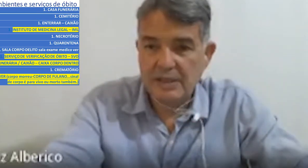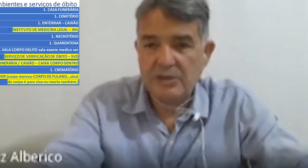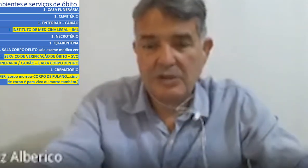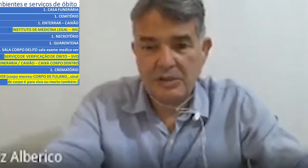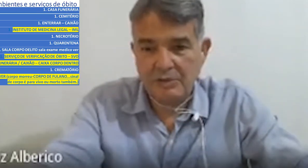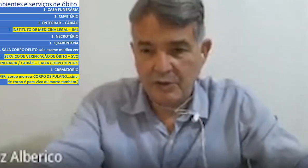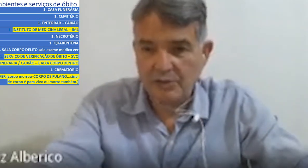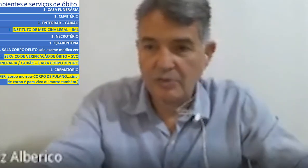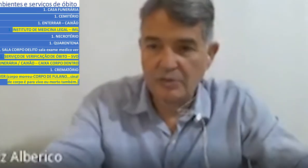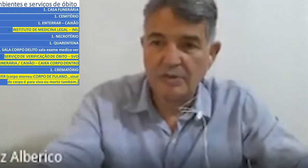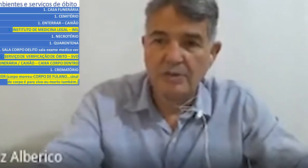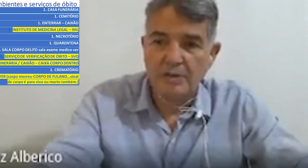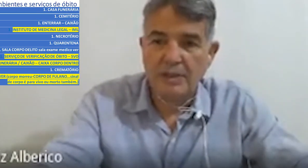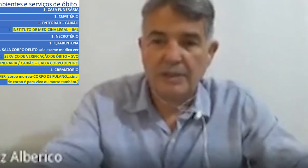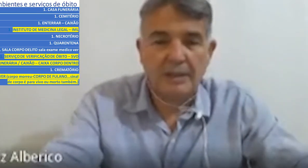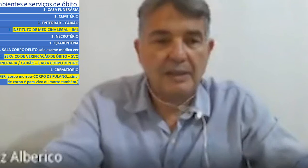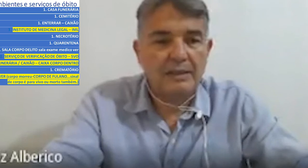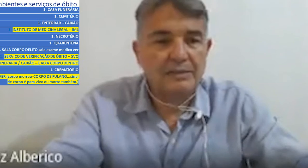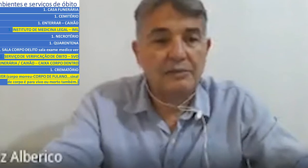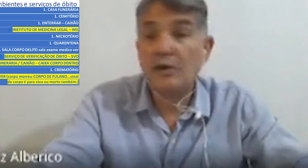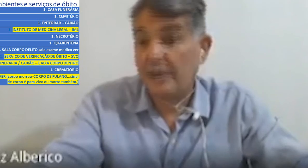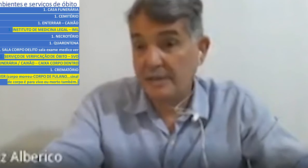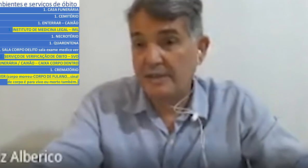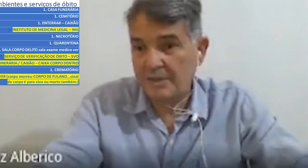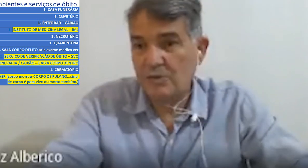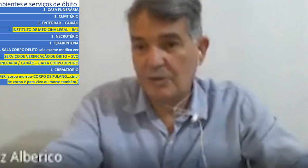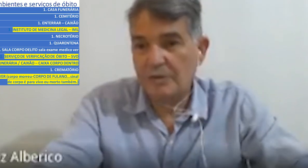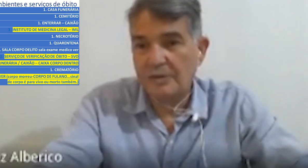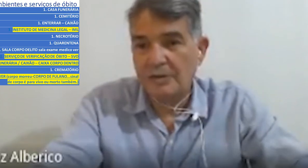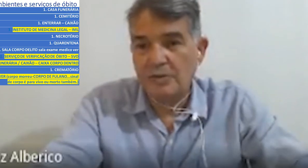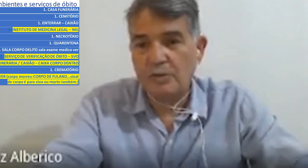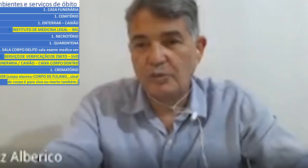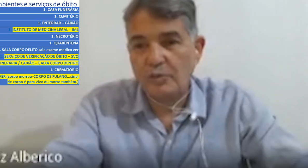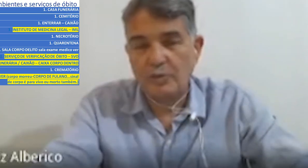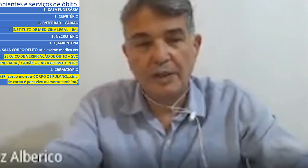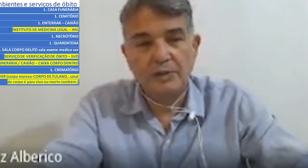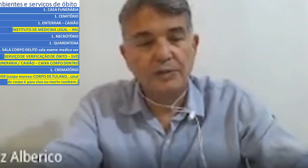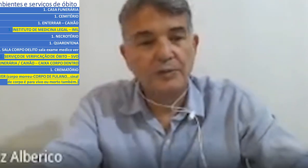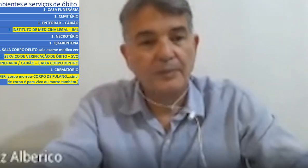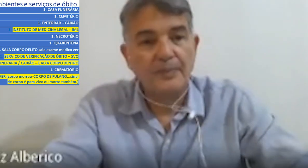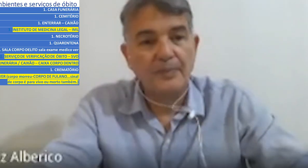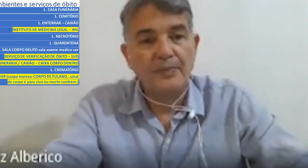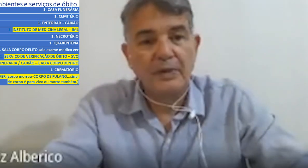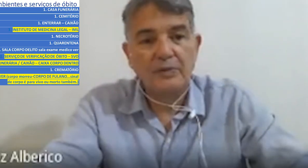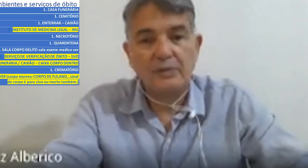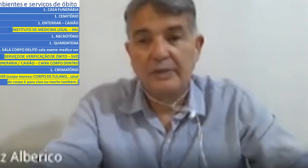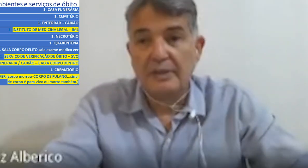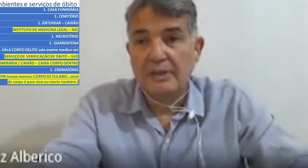adolescente que tinha feito aquela violência sexual contra o garoto. Então,